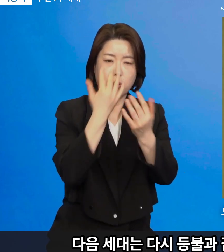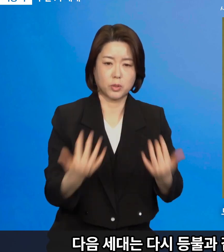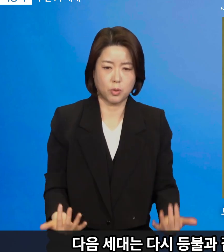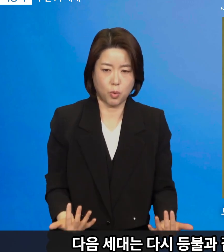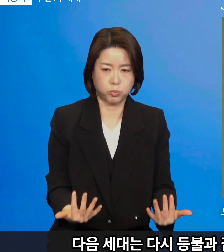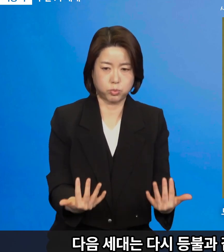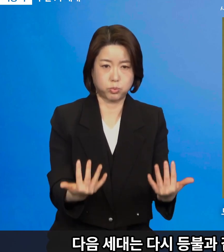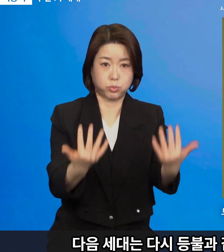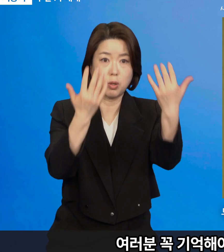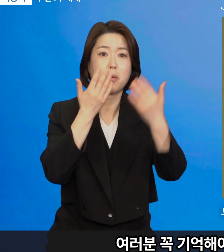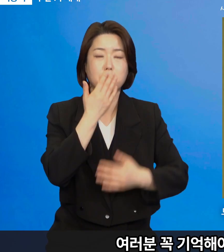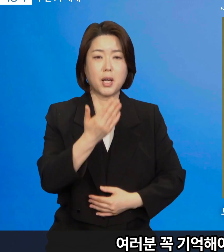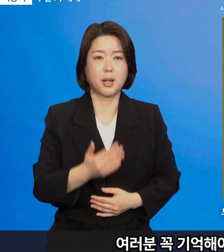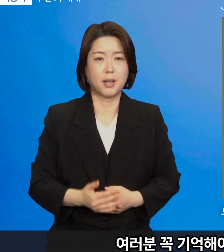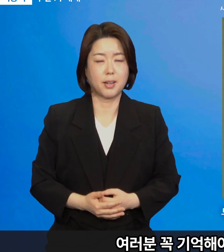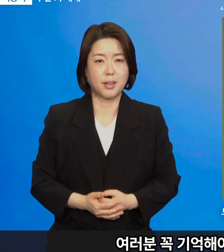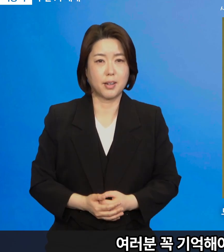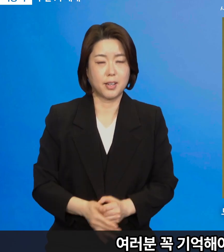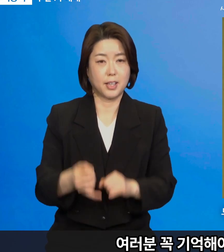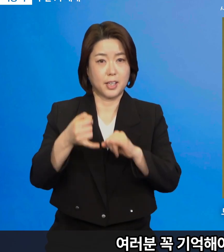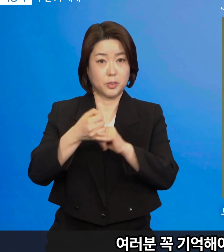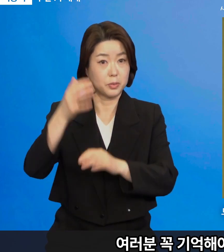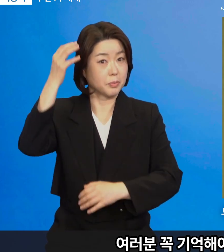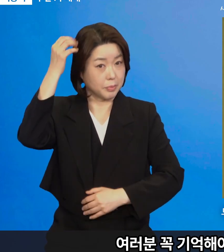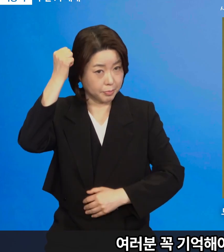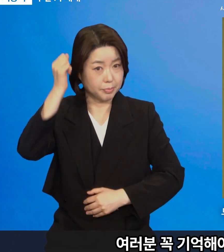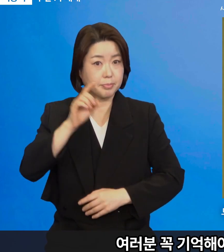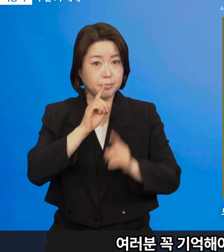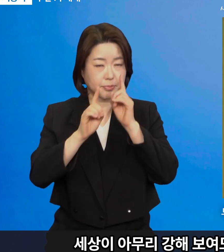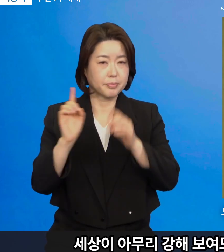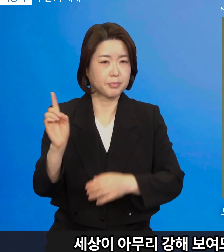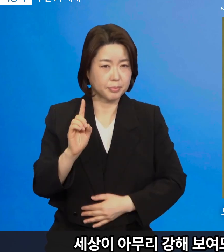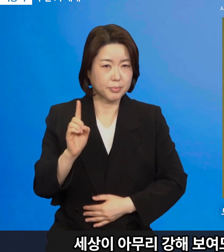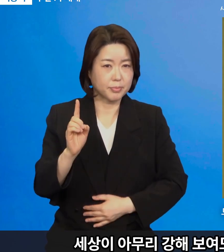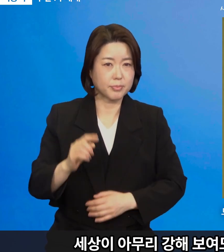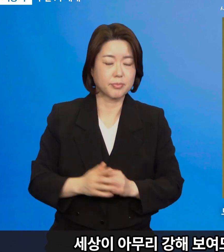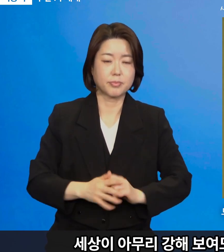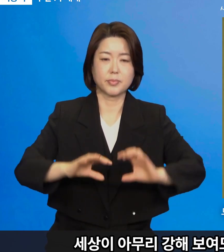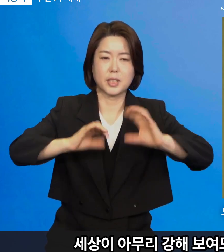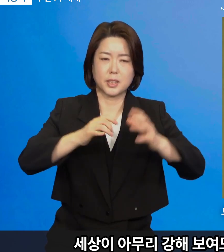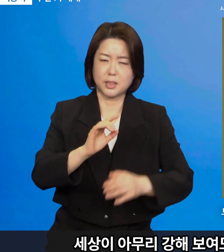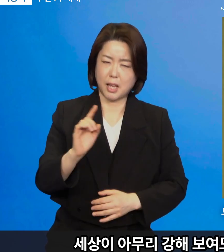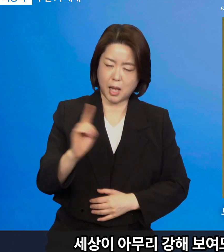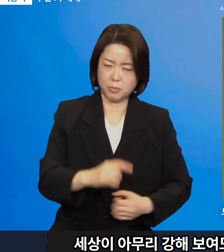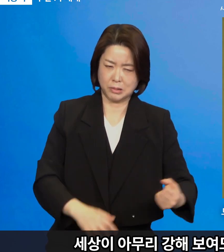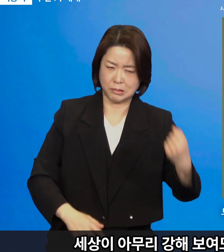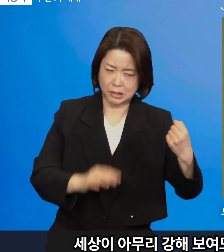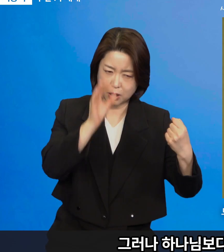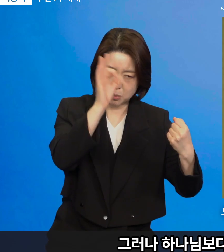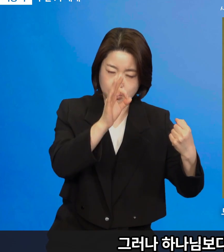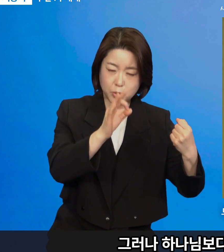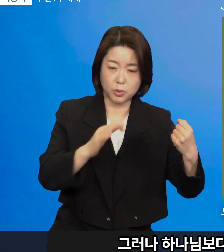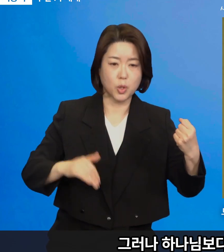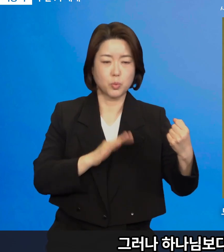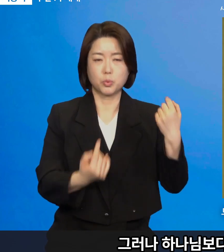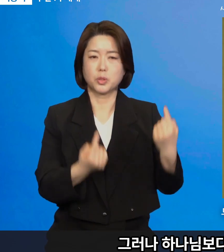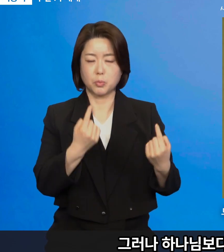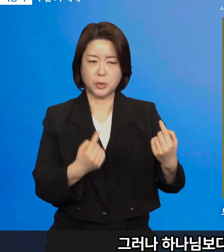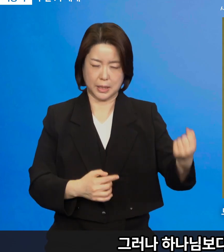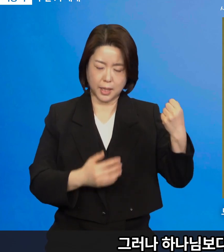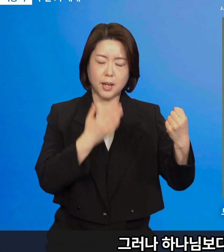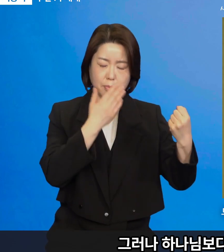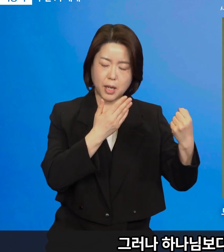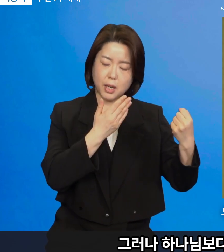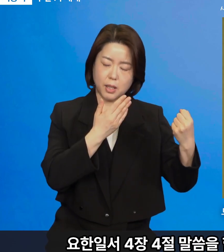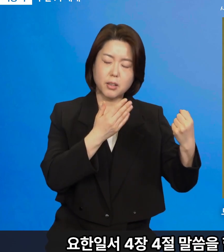줄로 믿습니다. 여러분 꼭 기억해야 될 말씀이 있어요. 세상이 아무리 강해 보여도 우리보다 강할 줄 몰라요. 그러나 하나님보다